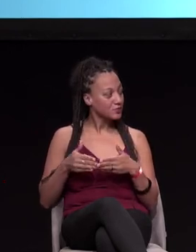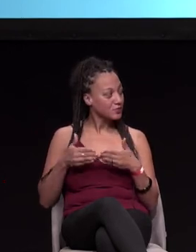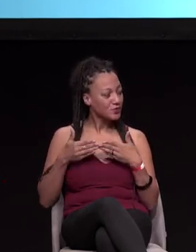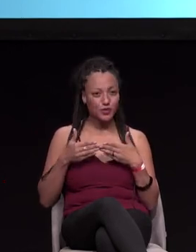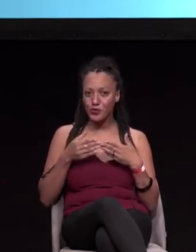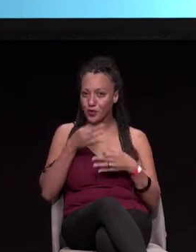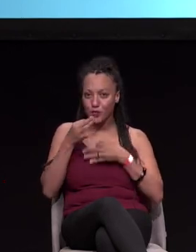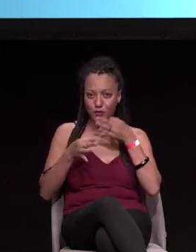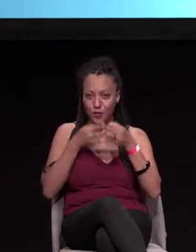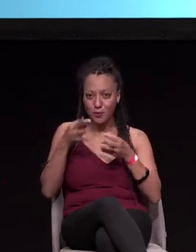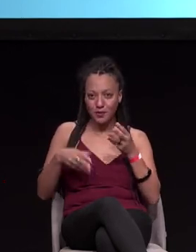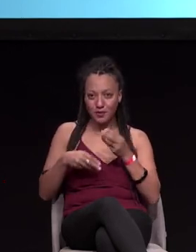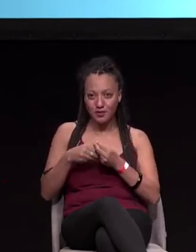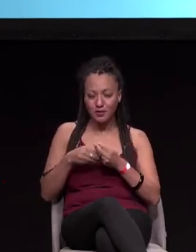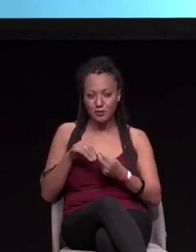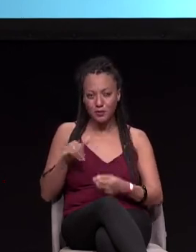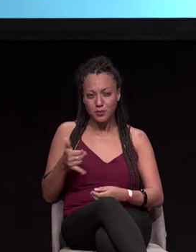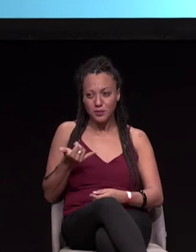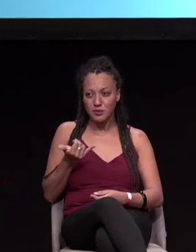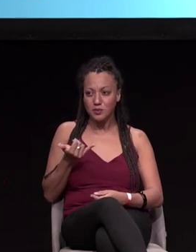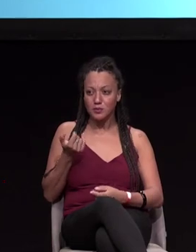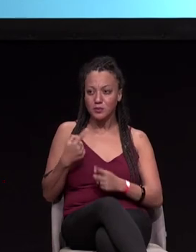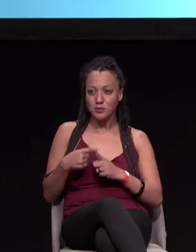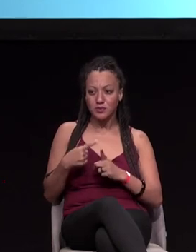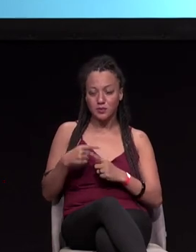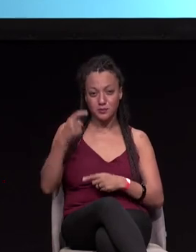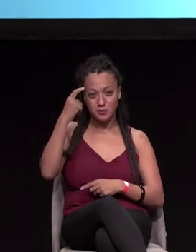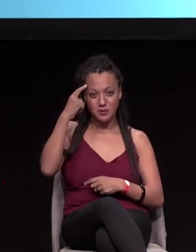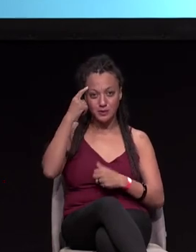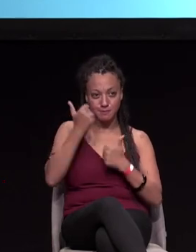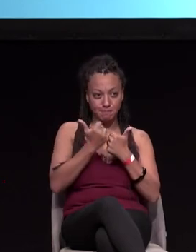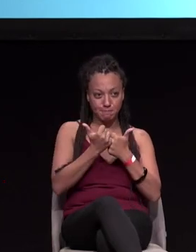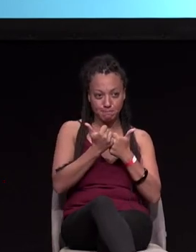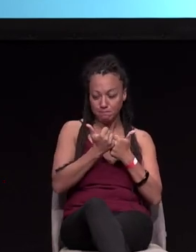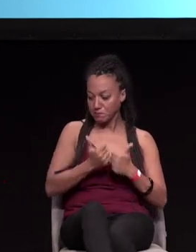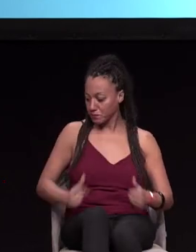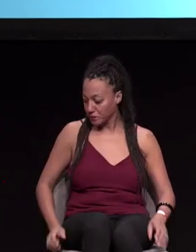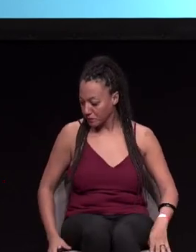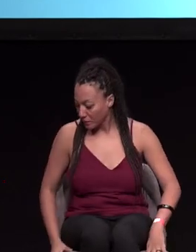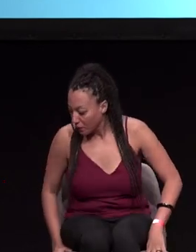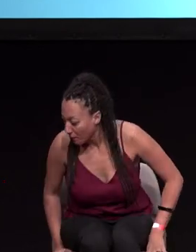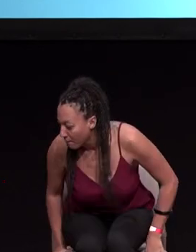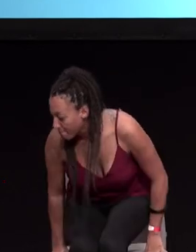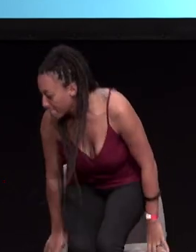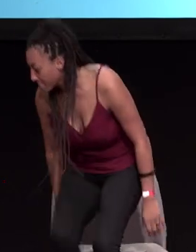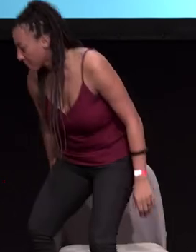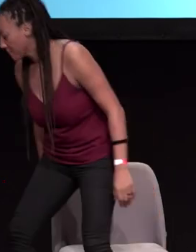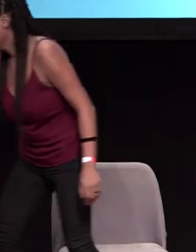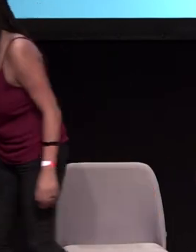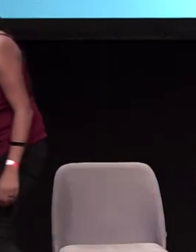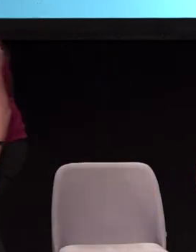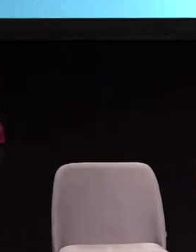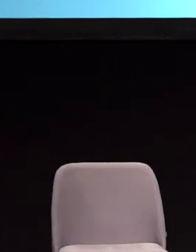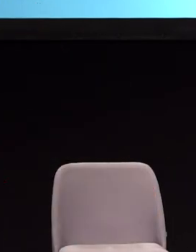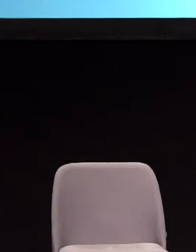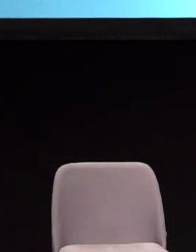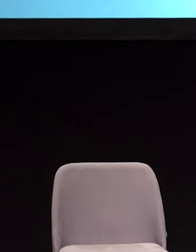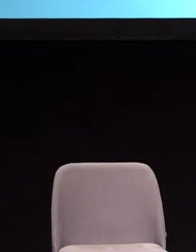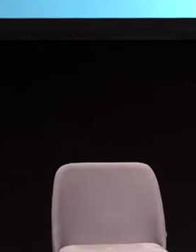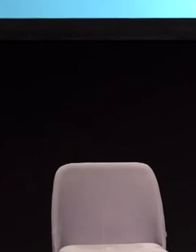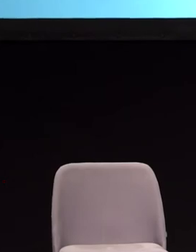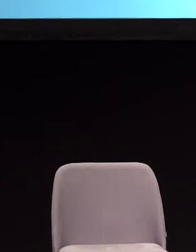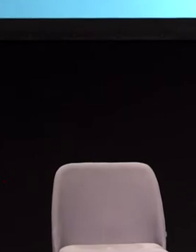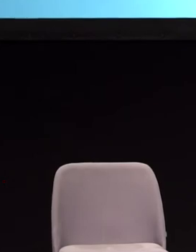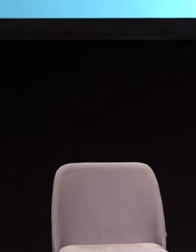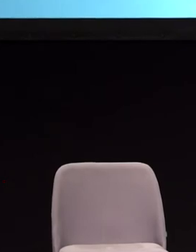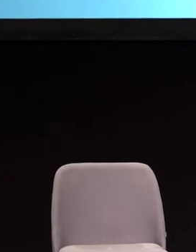vários aproveitar e enfim pensando nessa questão toda hora da necessidade eu vejo que para quem estuda o século 17 e 18 o